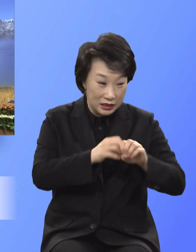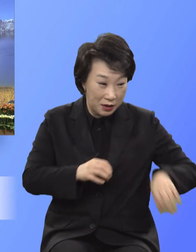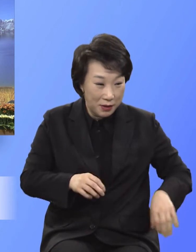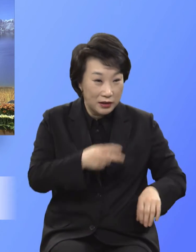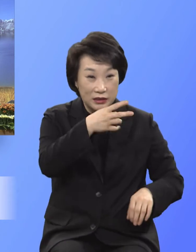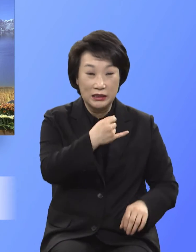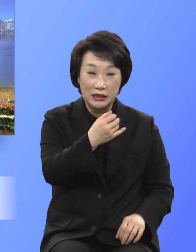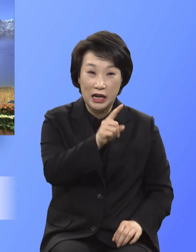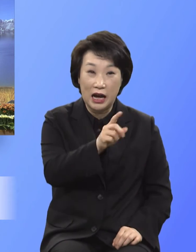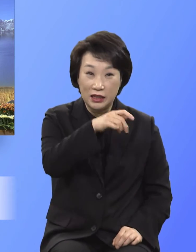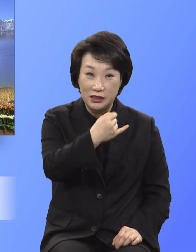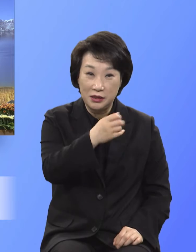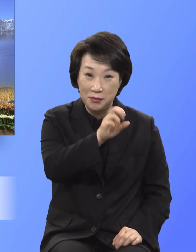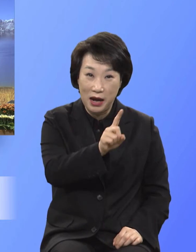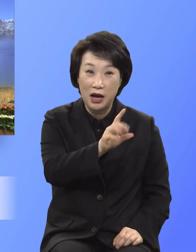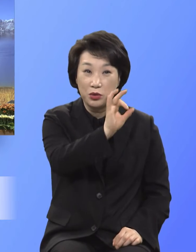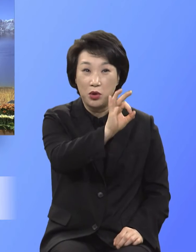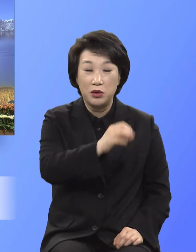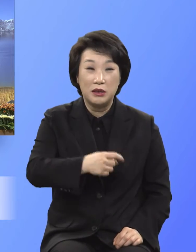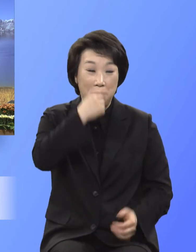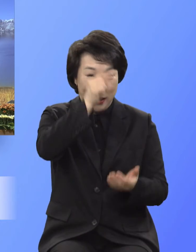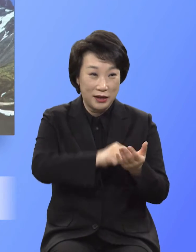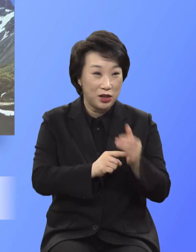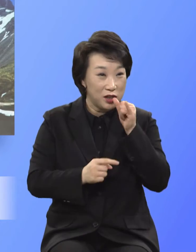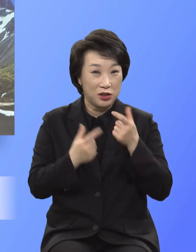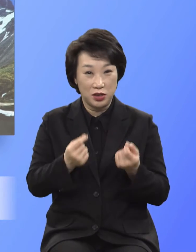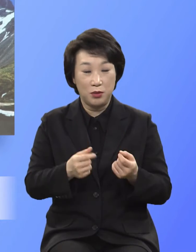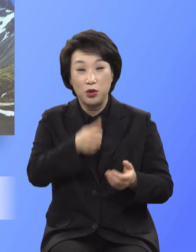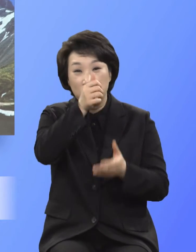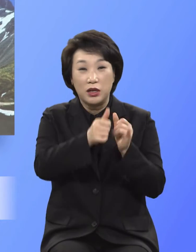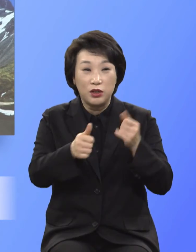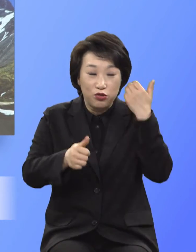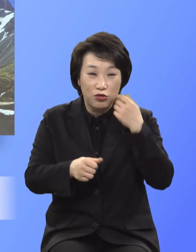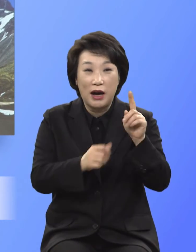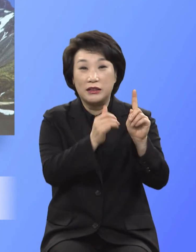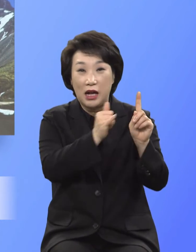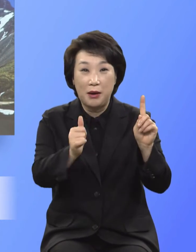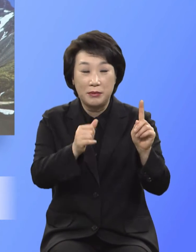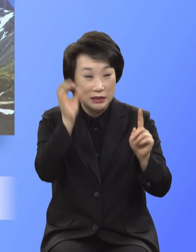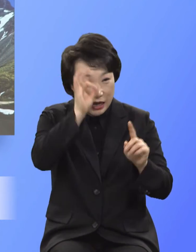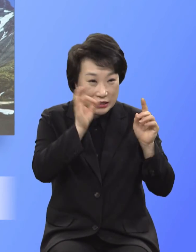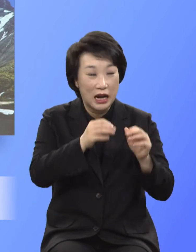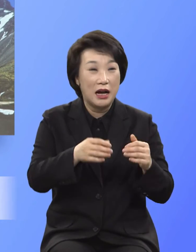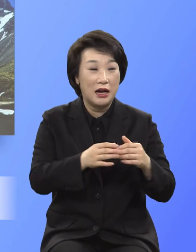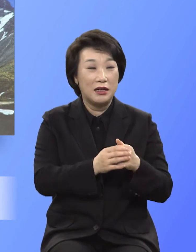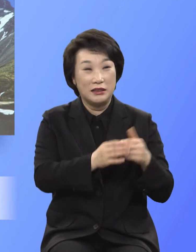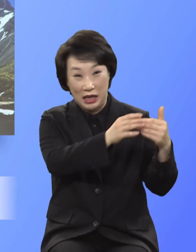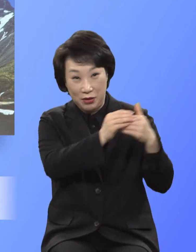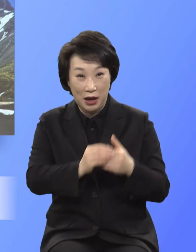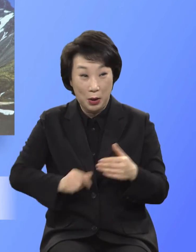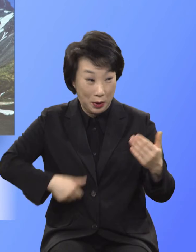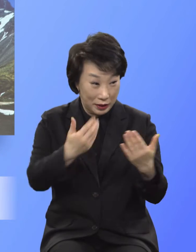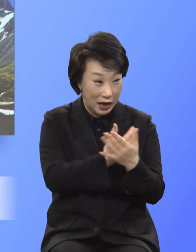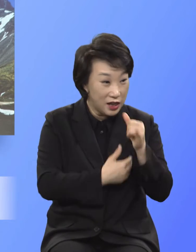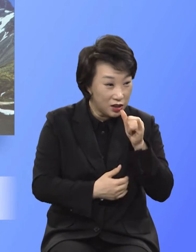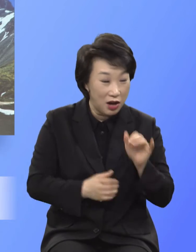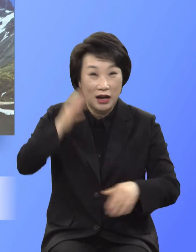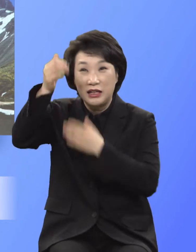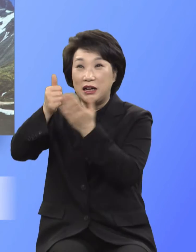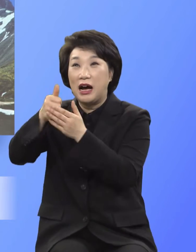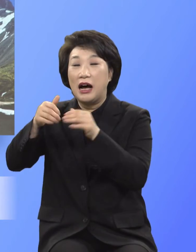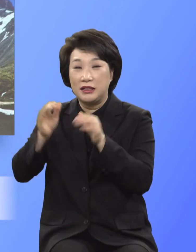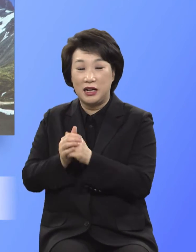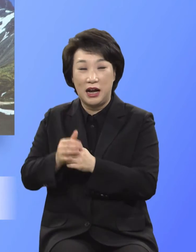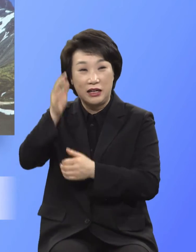찾으시듯이 죄인 하나를 찾아 그가 회개하면 하나님 앞과 사자들 앞에서 그 기쁨이 참으로